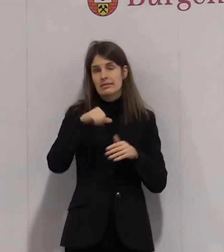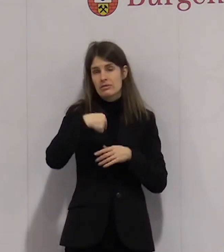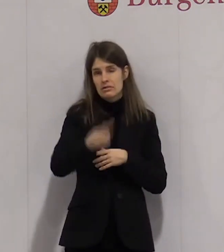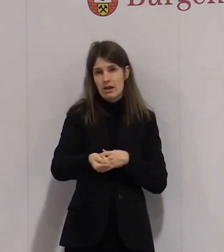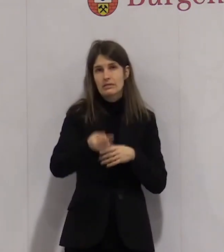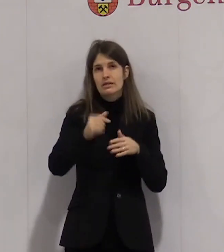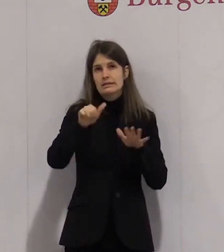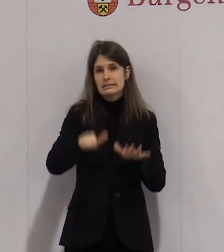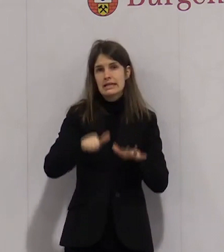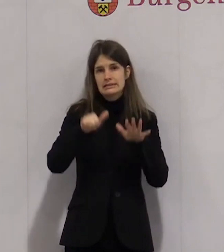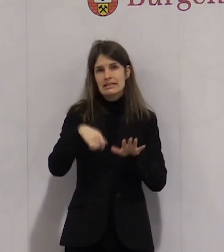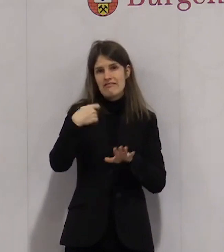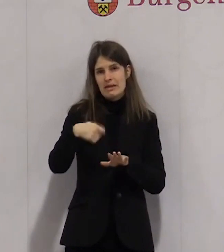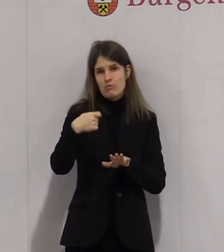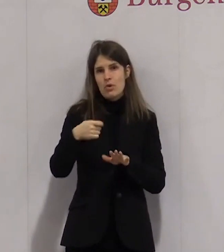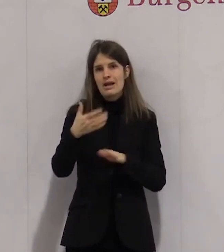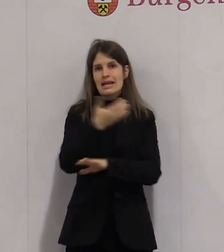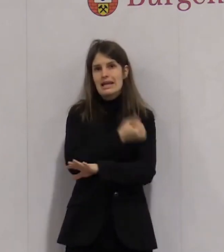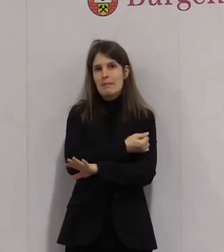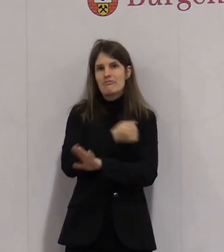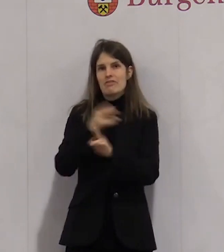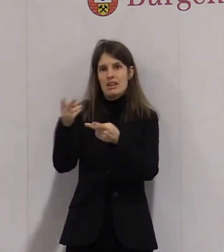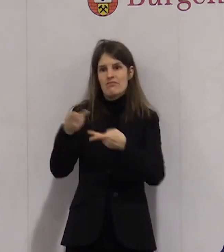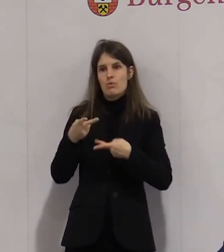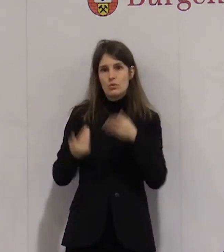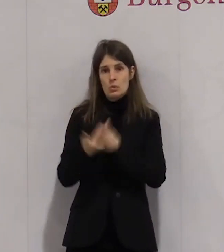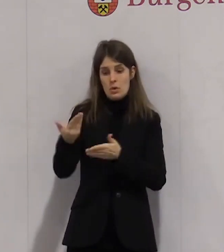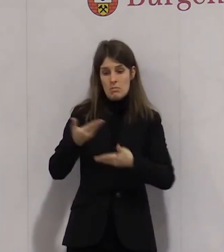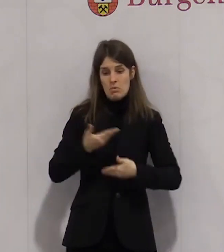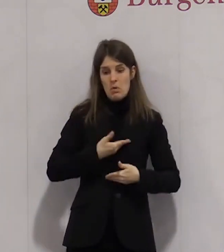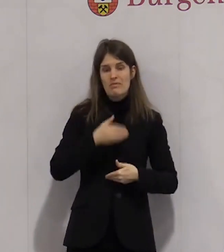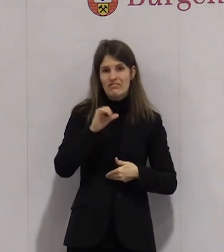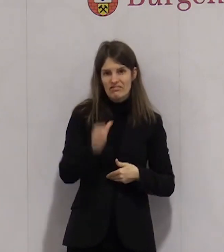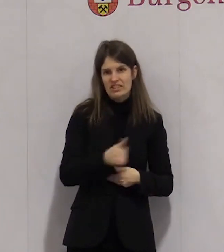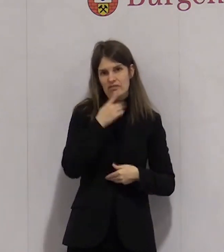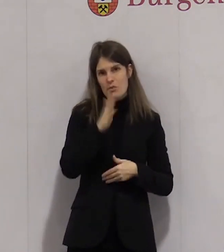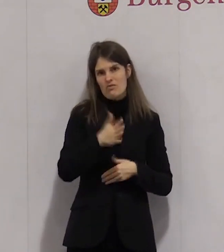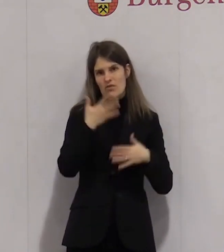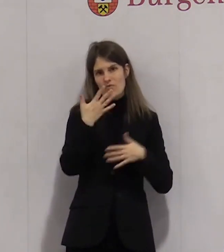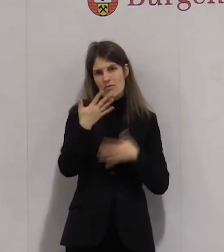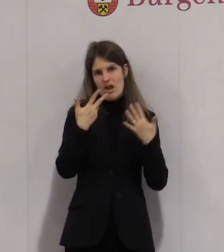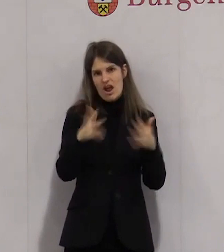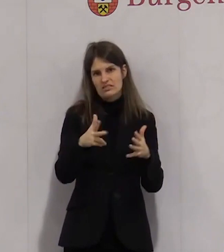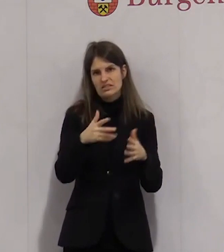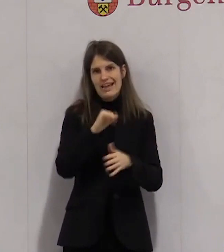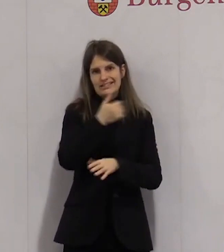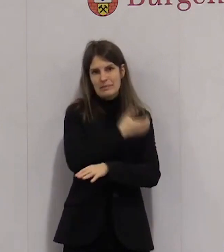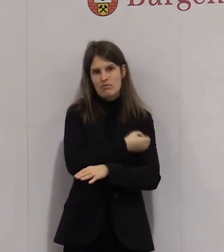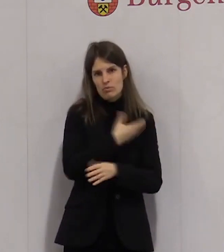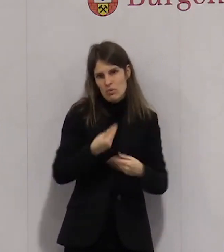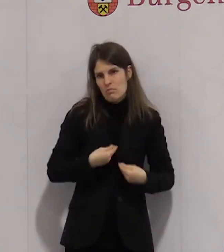februar mit ebenfalls 585 möglichkeiten in der ersten runde